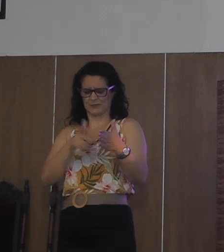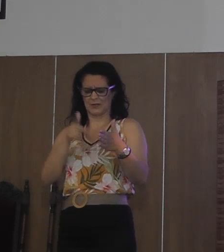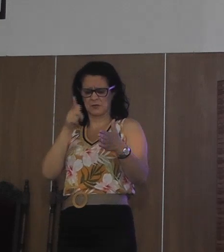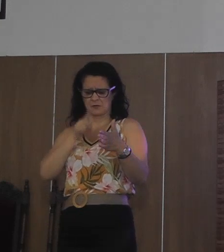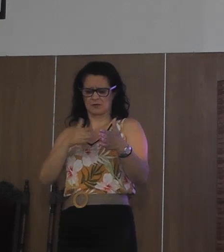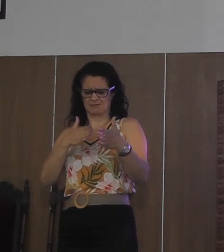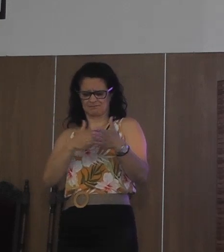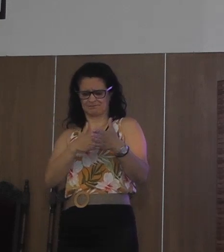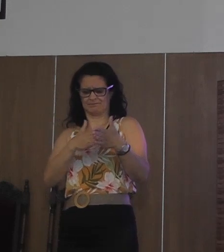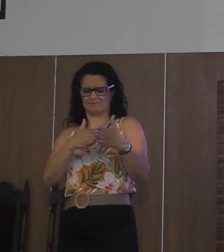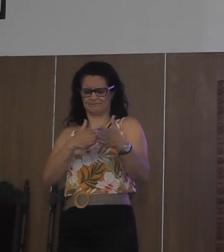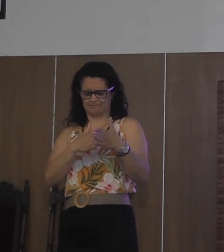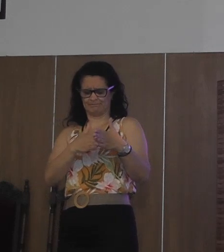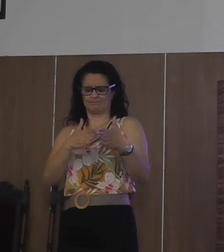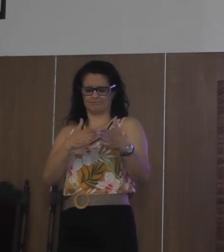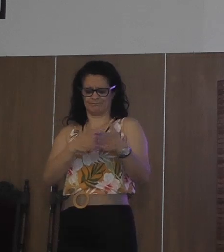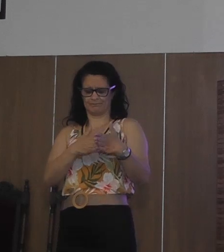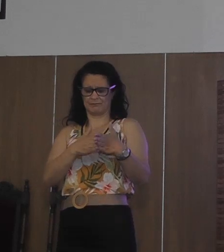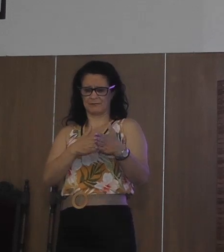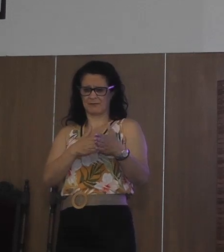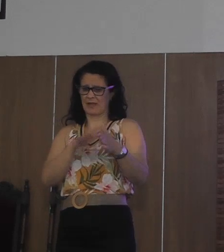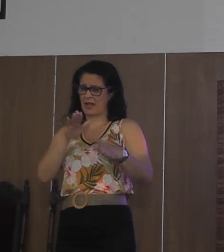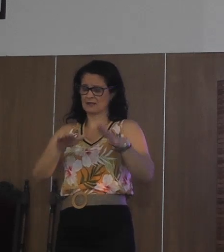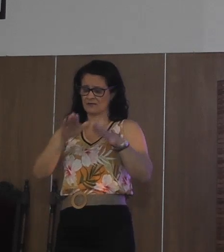intransponível, é o medo,